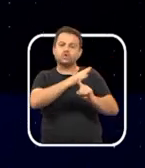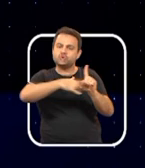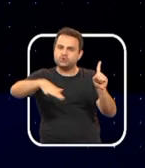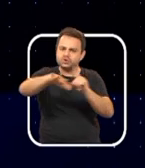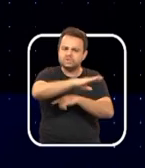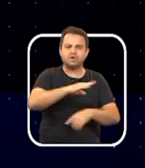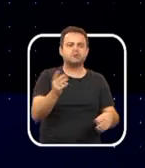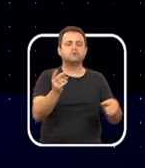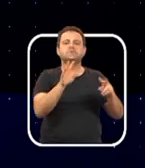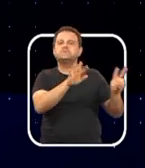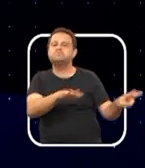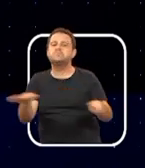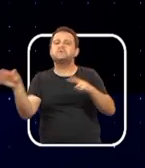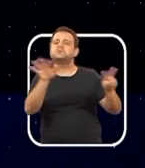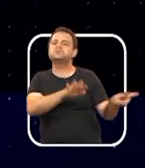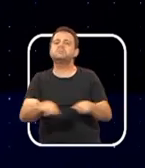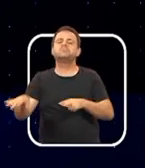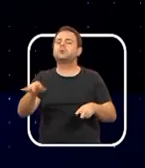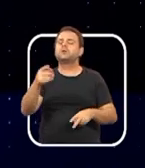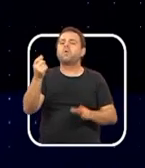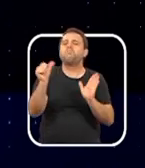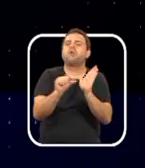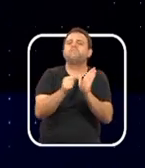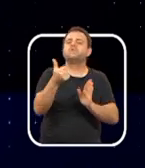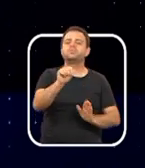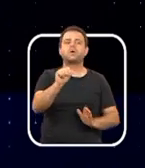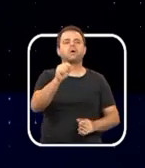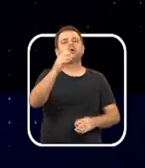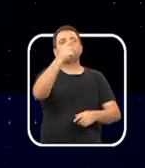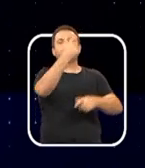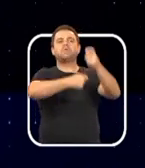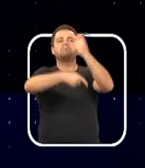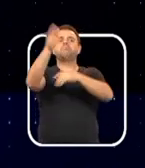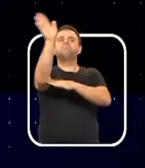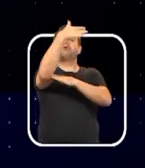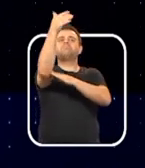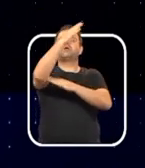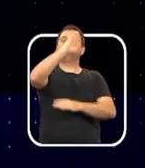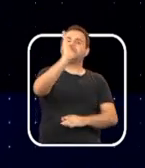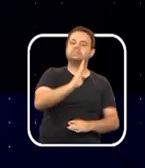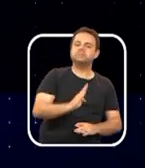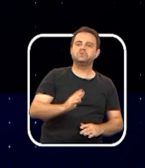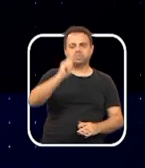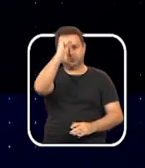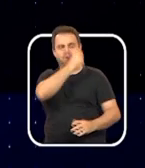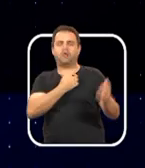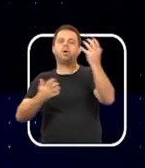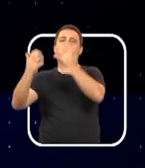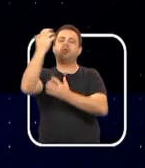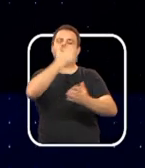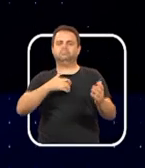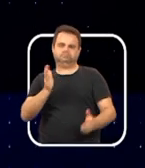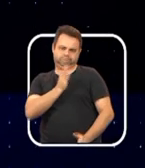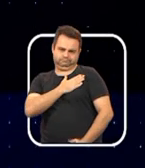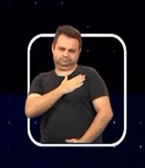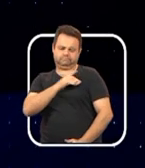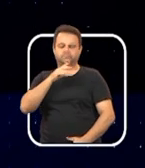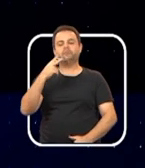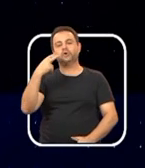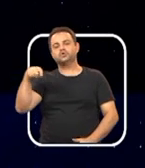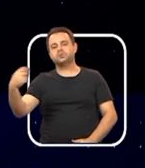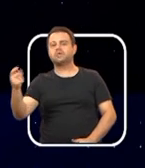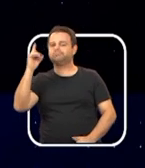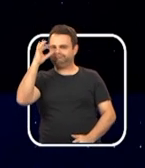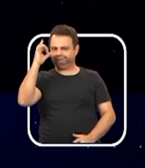a executar semanalmente o Hino Nacional e o Hino de Rio Preto. De Cláudia De